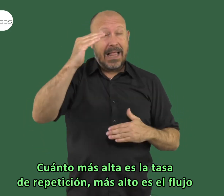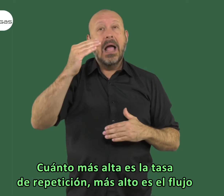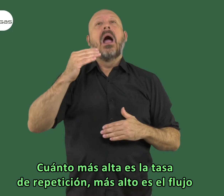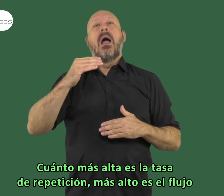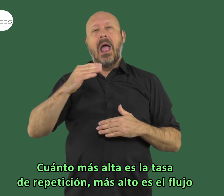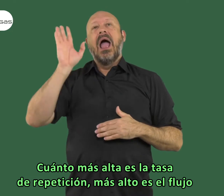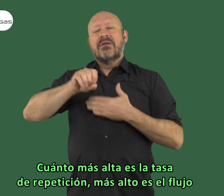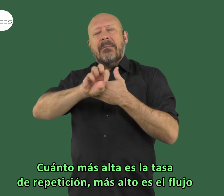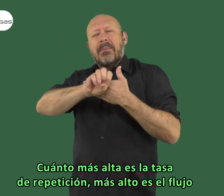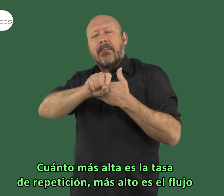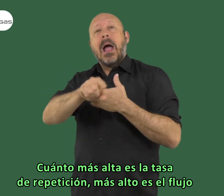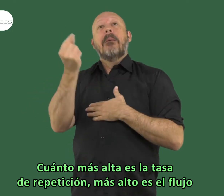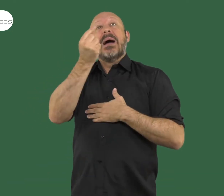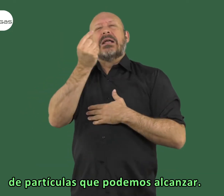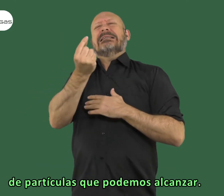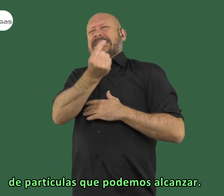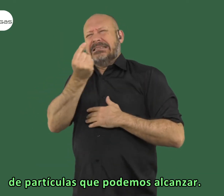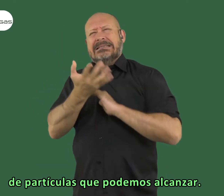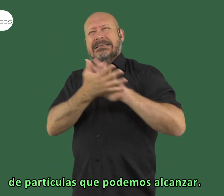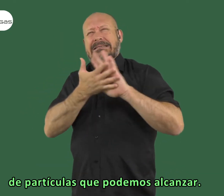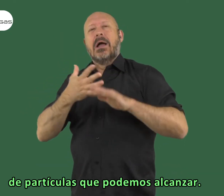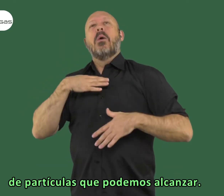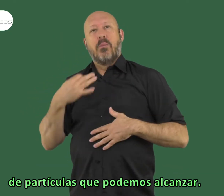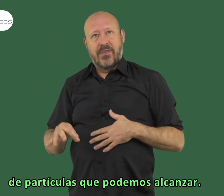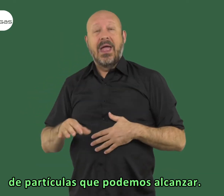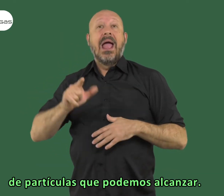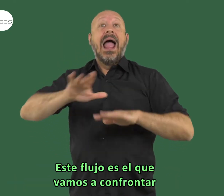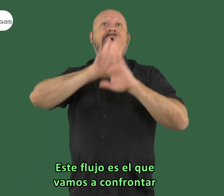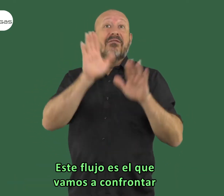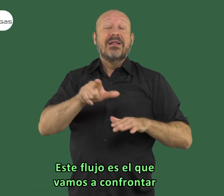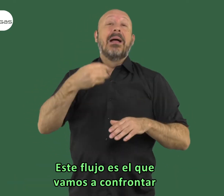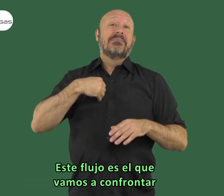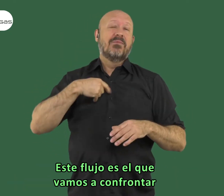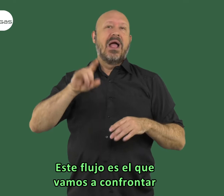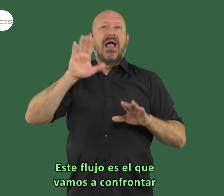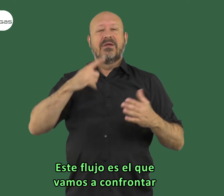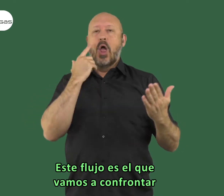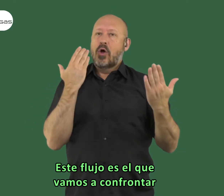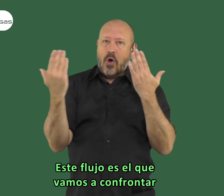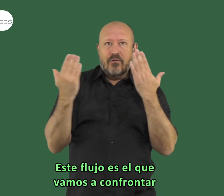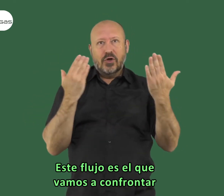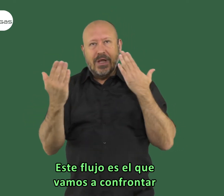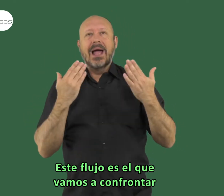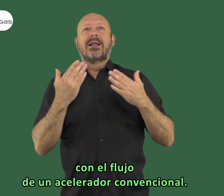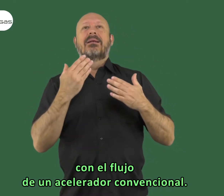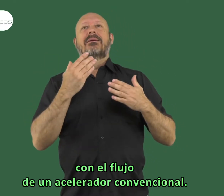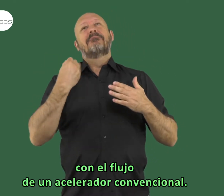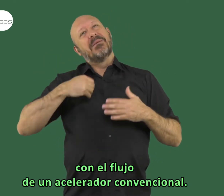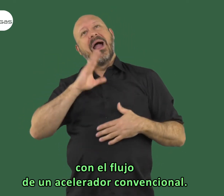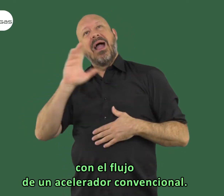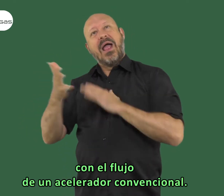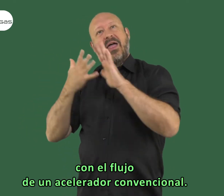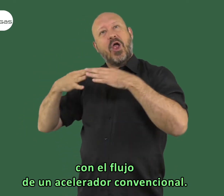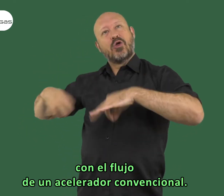que podemos hacer, más alto el flujo de partículas que podemos alcanzar. Este flujo en el final es lo que vamos a confrontar con